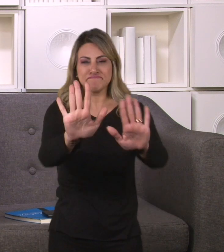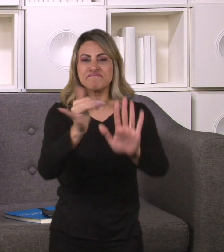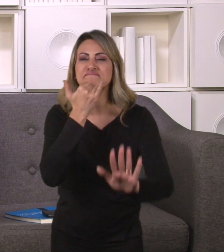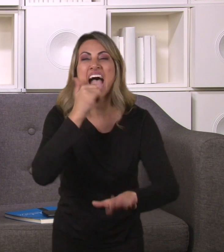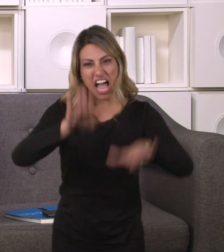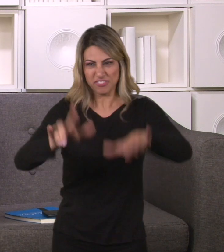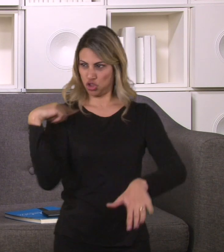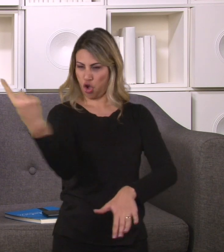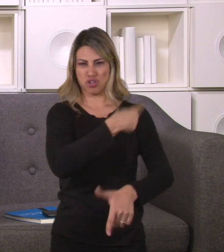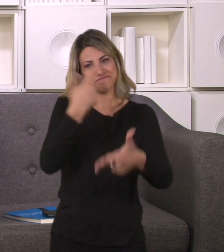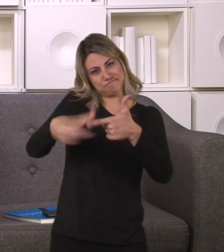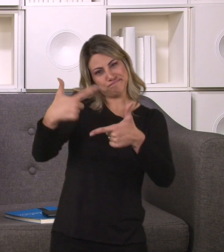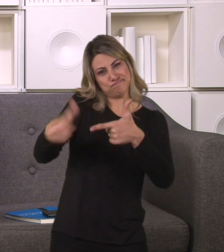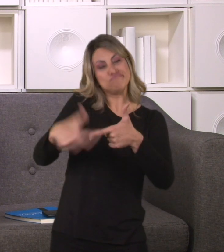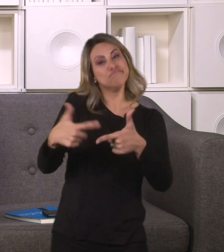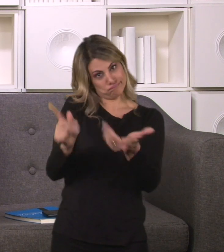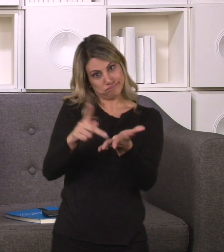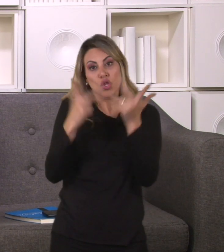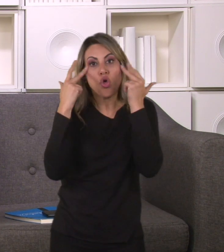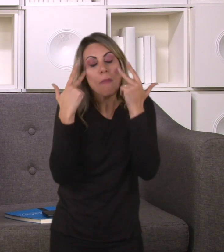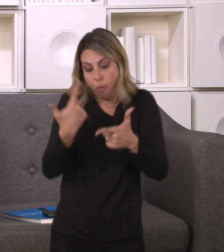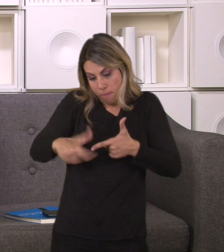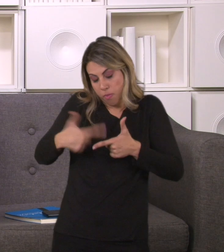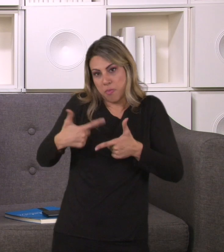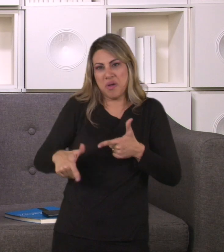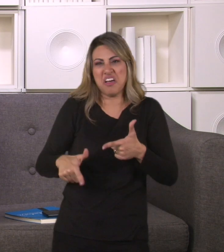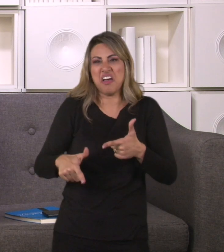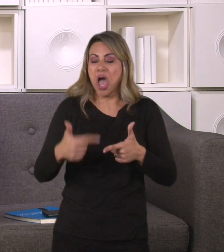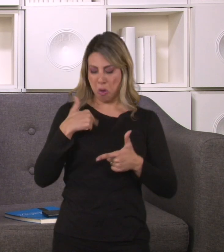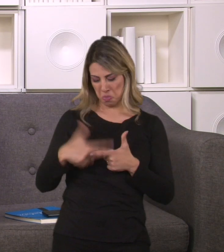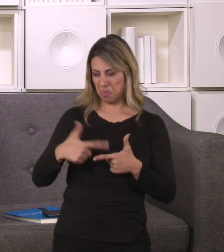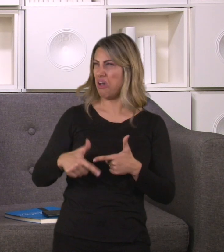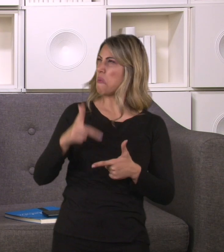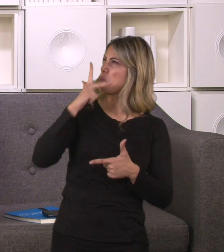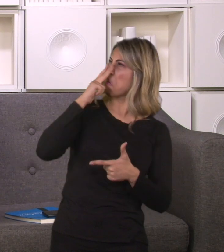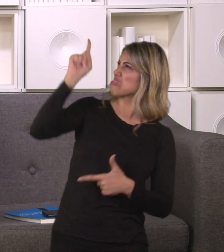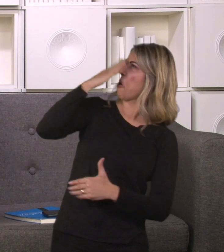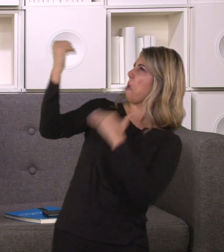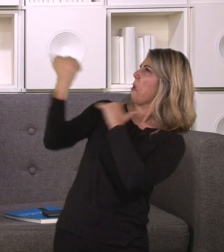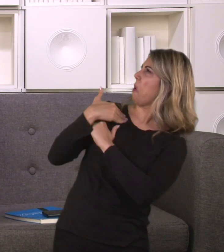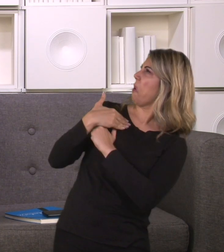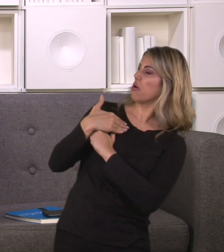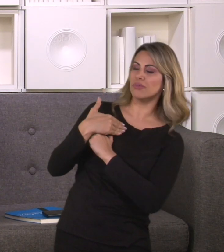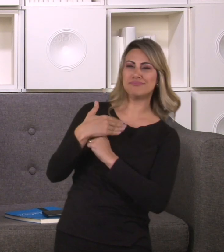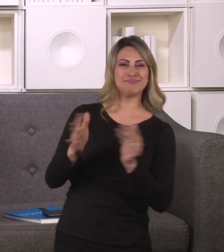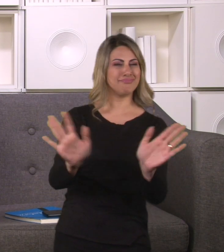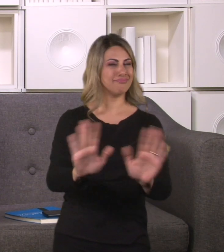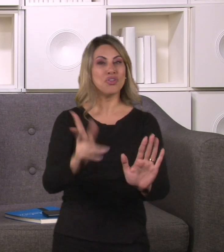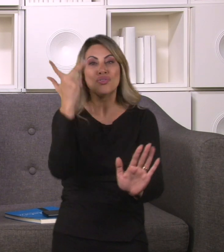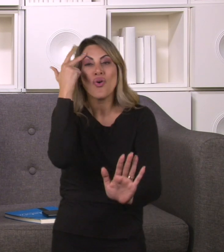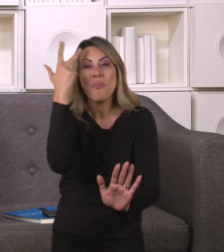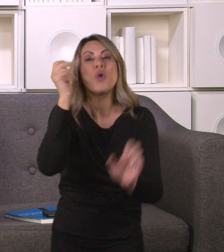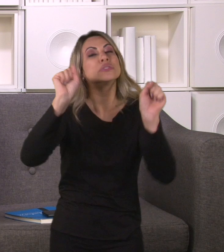tem nada a ver com o fato de eu ser filho de Deus ou não ser filho de Deus, eu sou. E mesmo como filho de Deus, eu passo por necessidades, eu sei passar